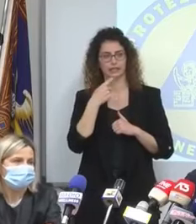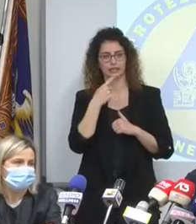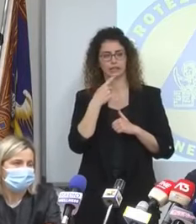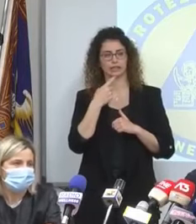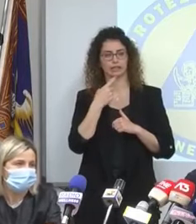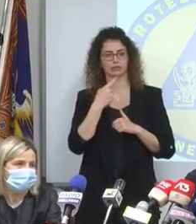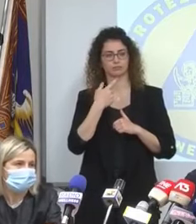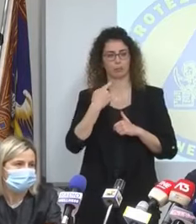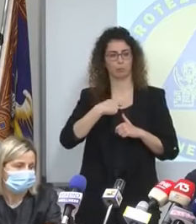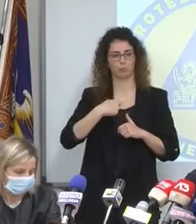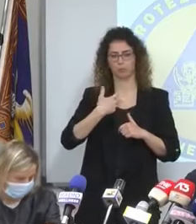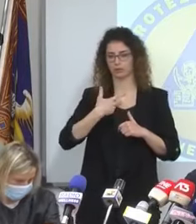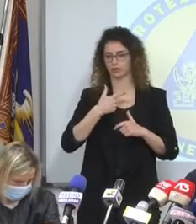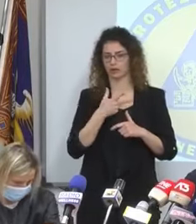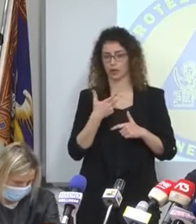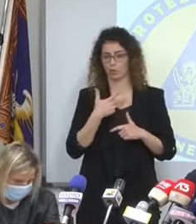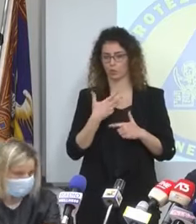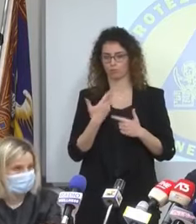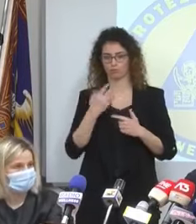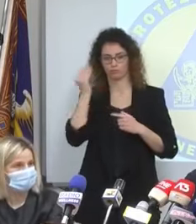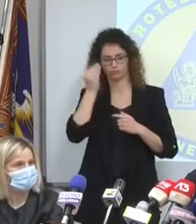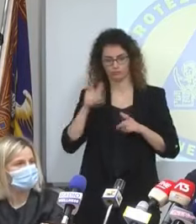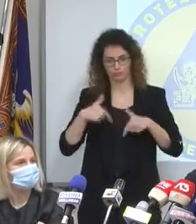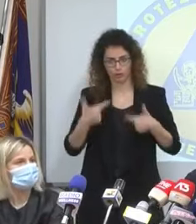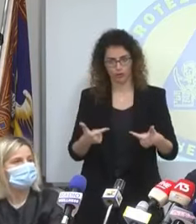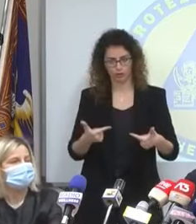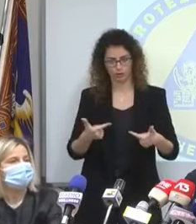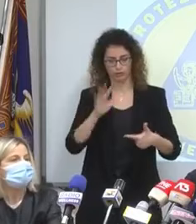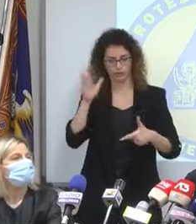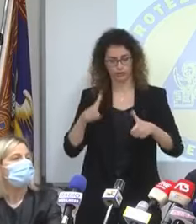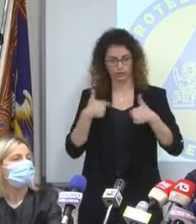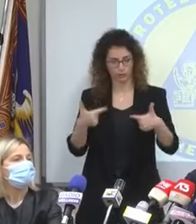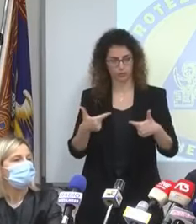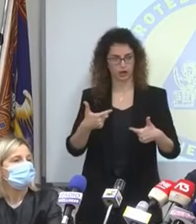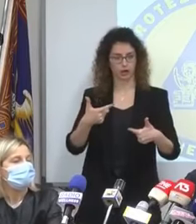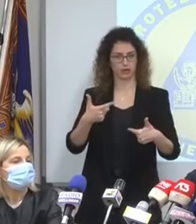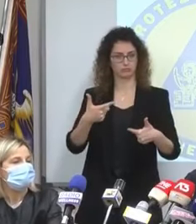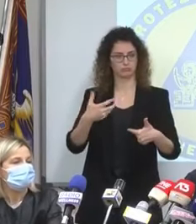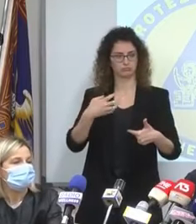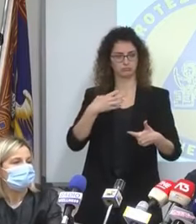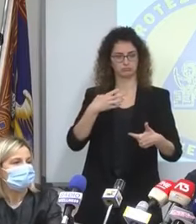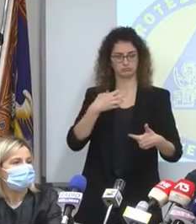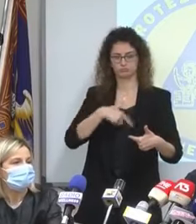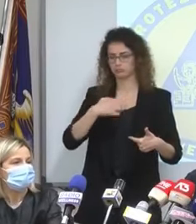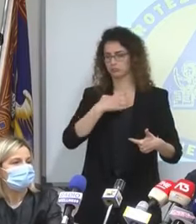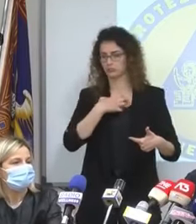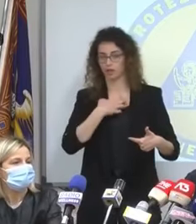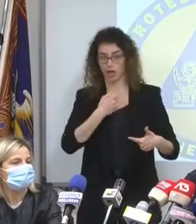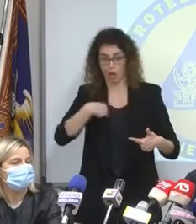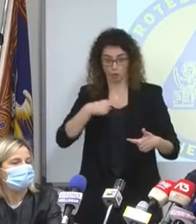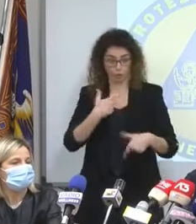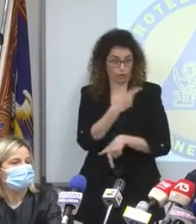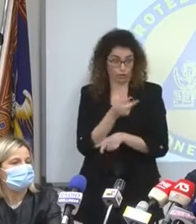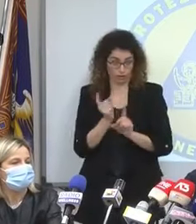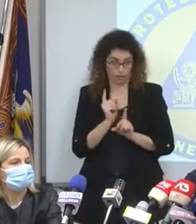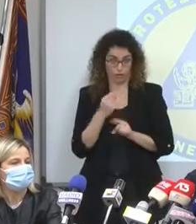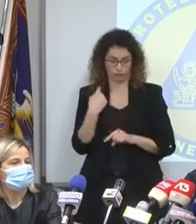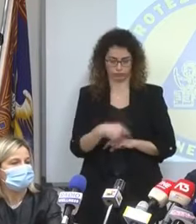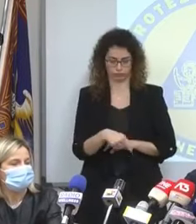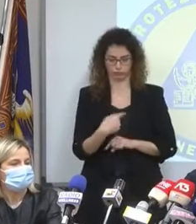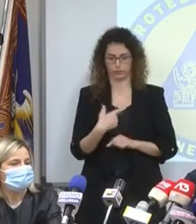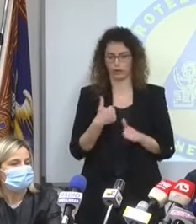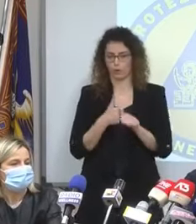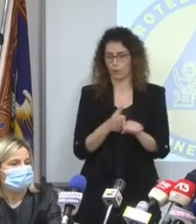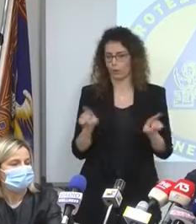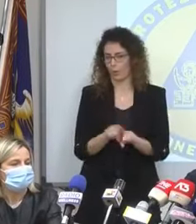suo esempio e quello dell'assessore Lanzarin e quello degli altri assessori che hanno deciso. Non siamo vaccinati. Non siete